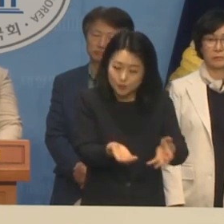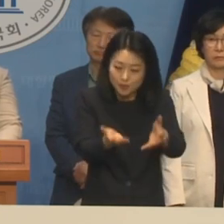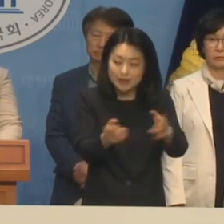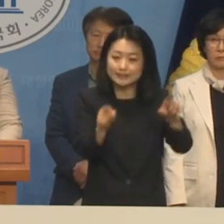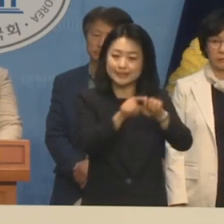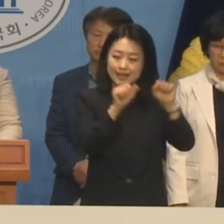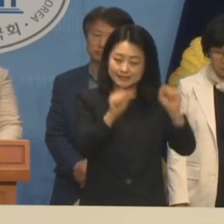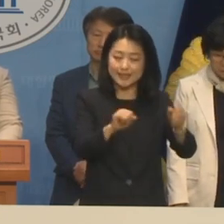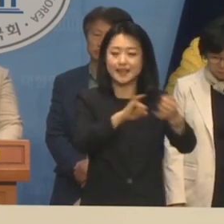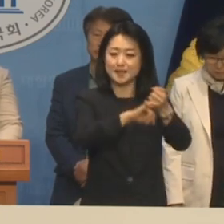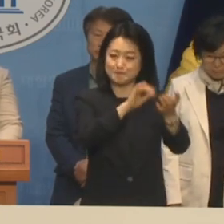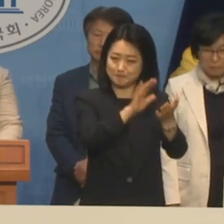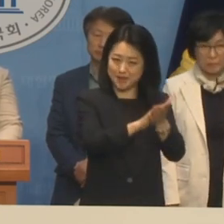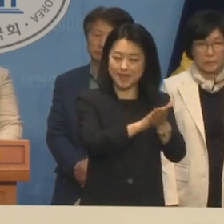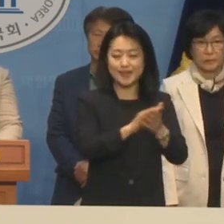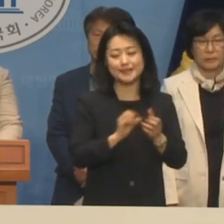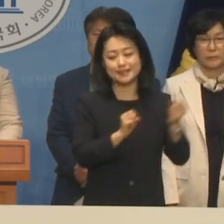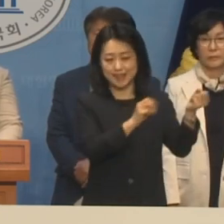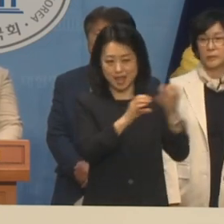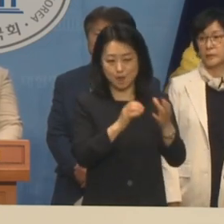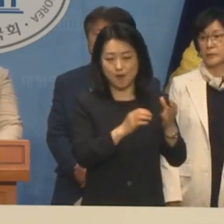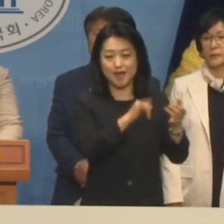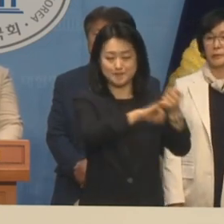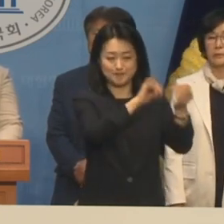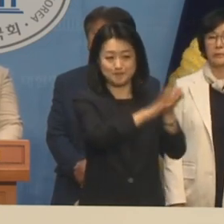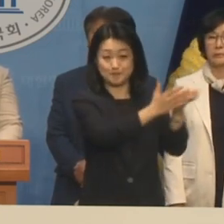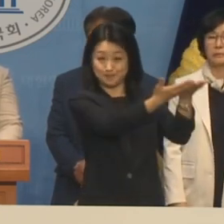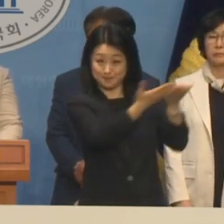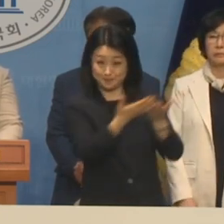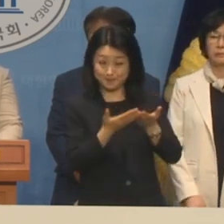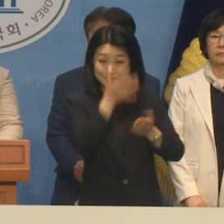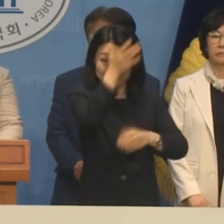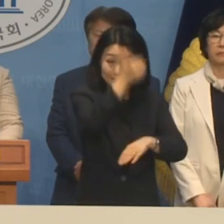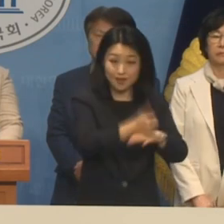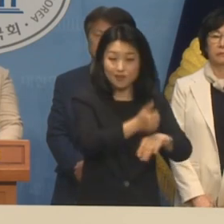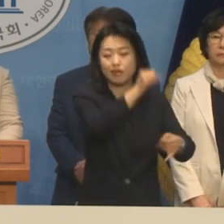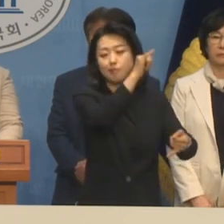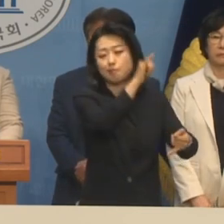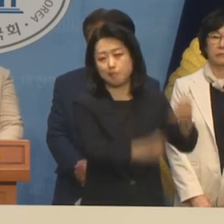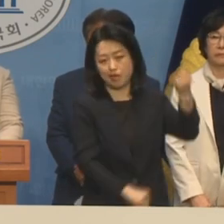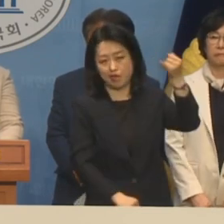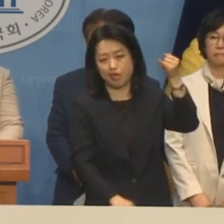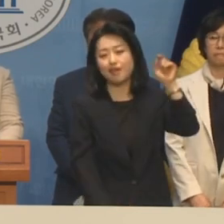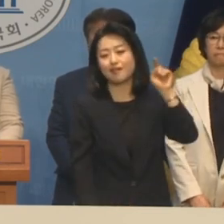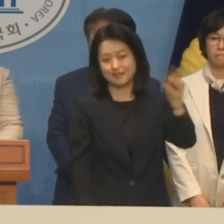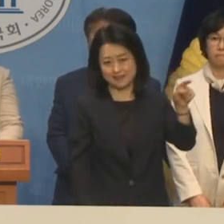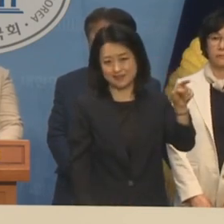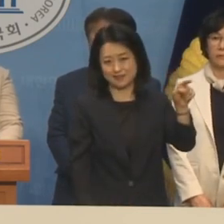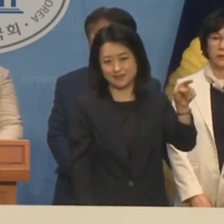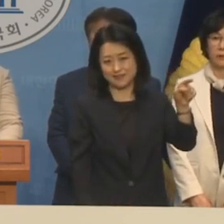상생협약을 체결하며 대화하겠다고 하였으나 역시 약속은 지켜지지 않았다.